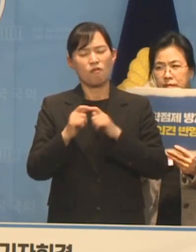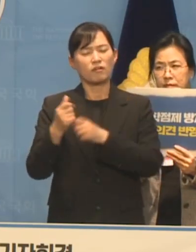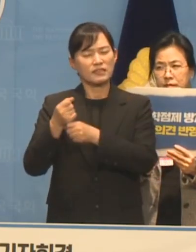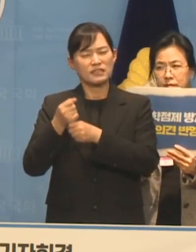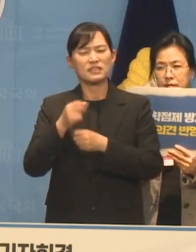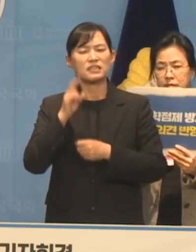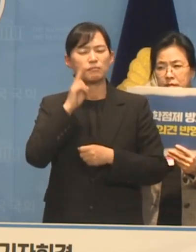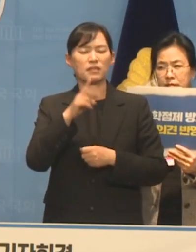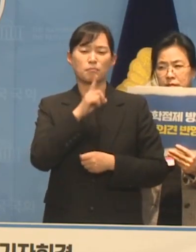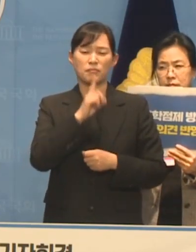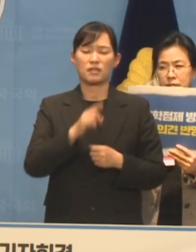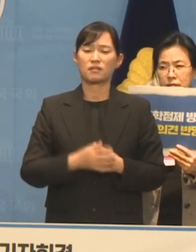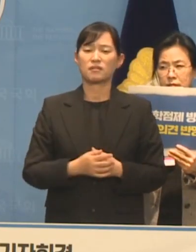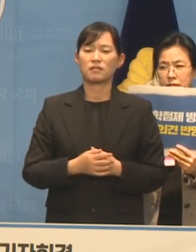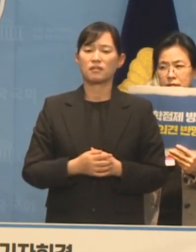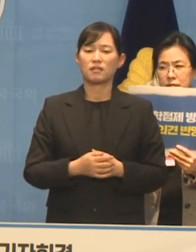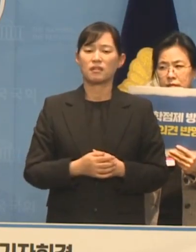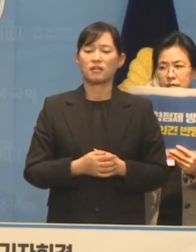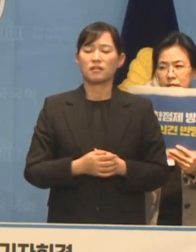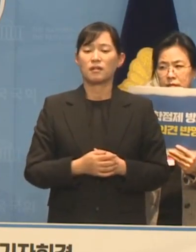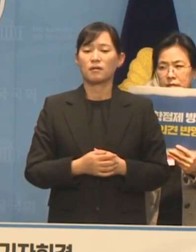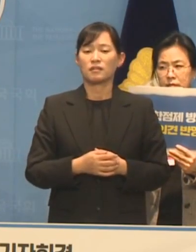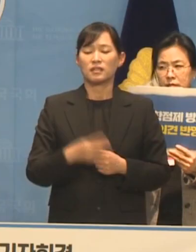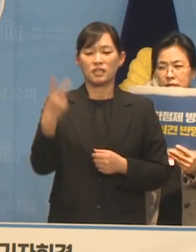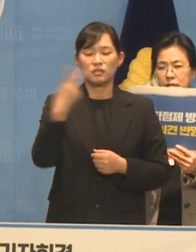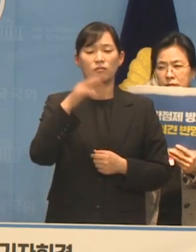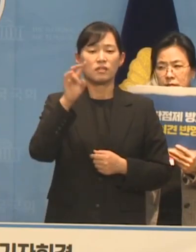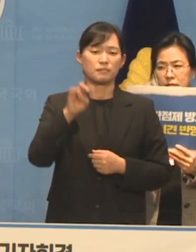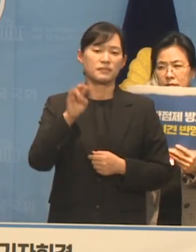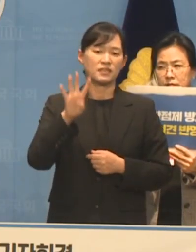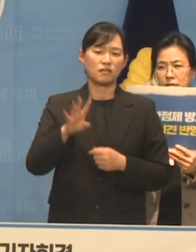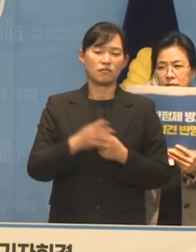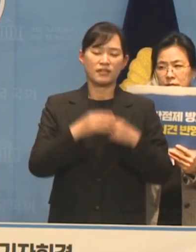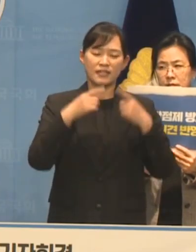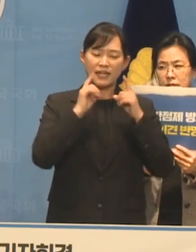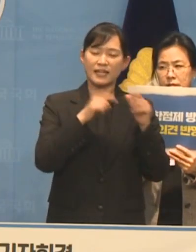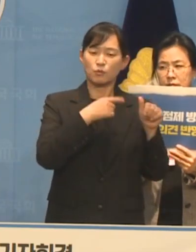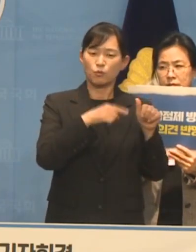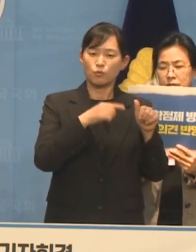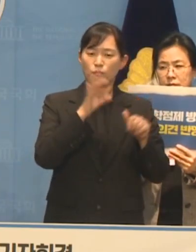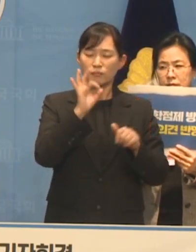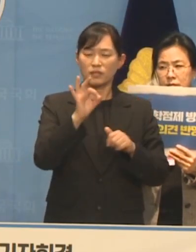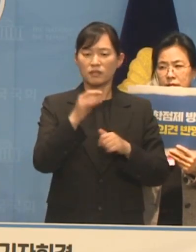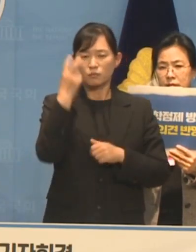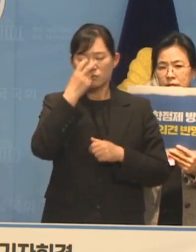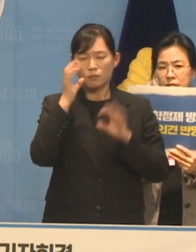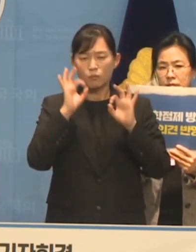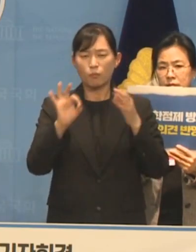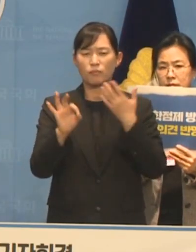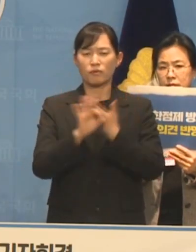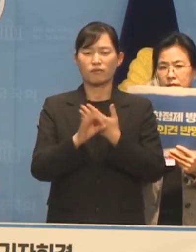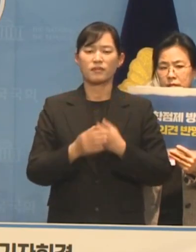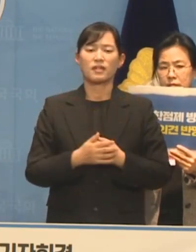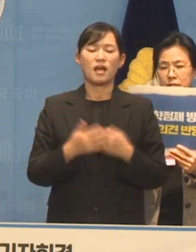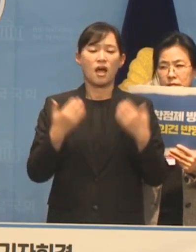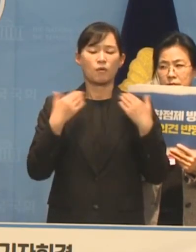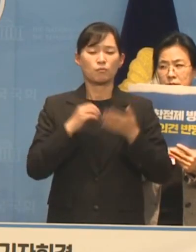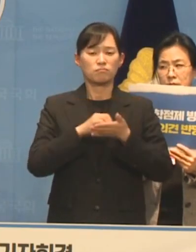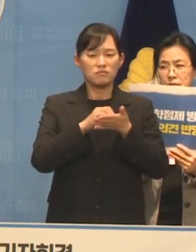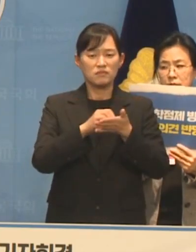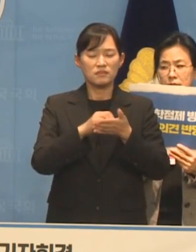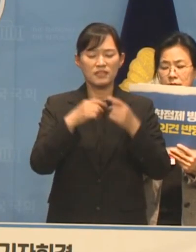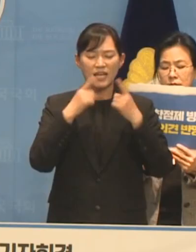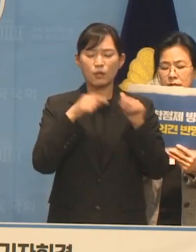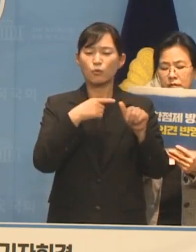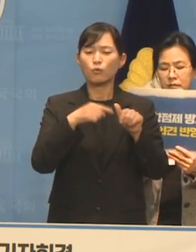시사합니다. 통계청에서 발표한 2024년 사교육비 조사에 따르면 진로 진학 컨설팅 분야